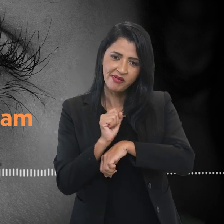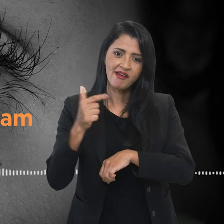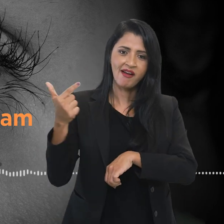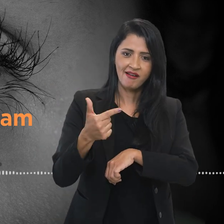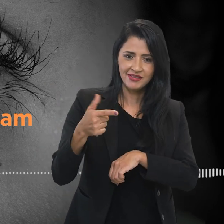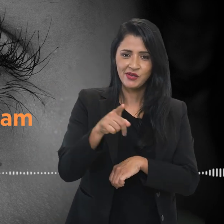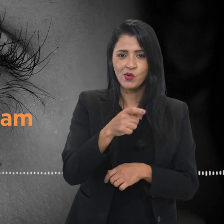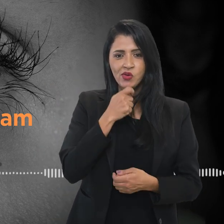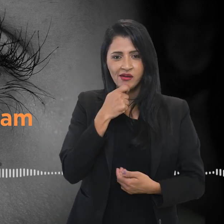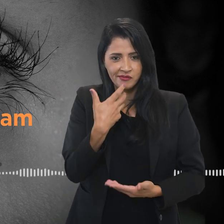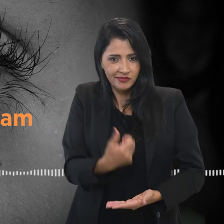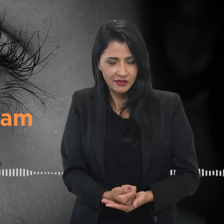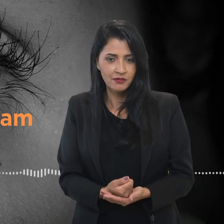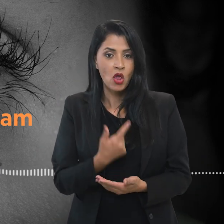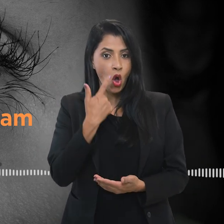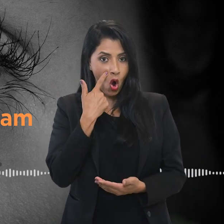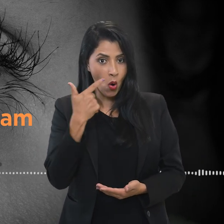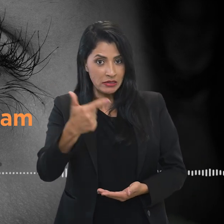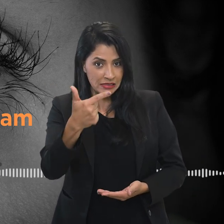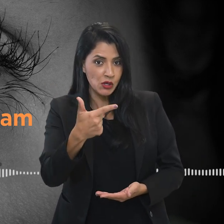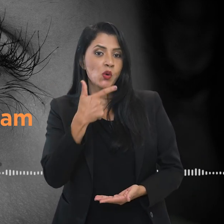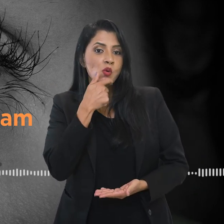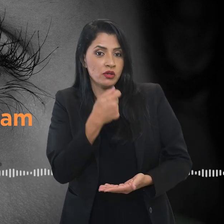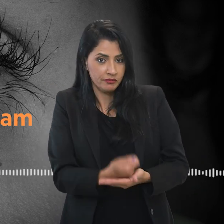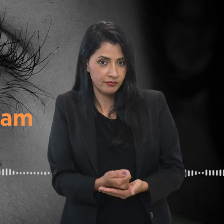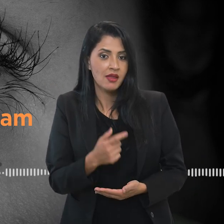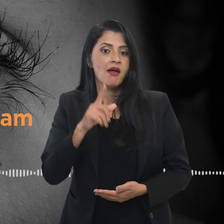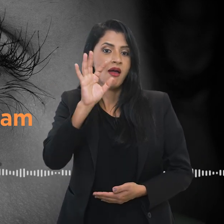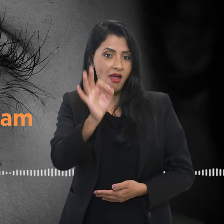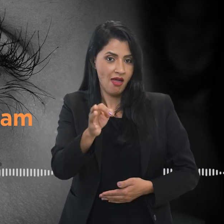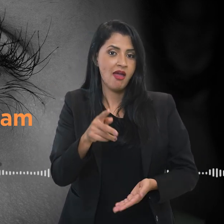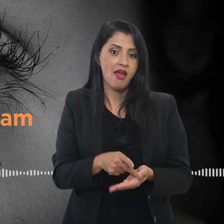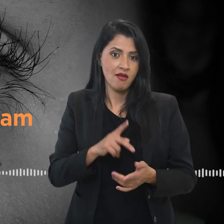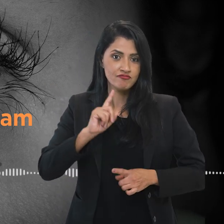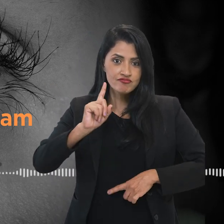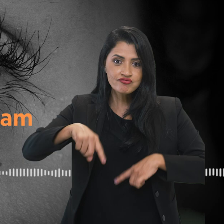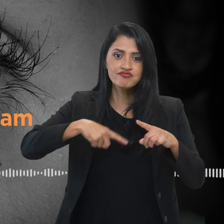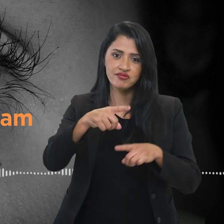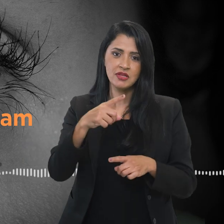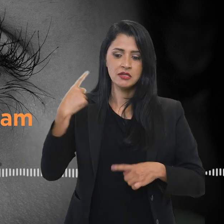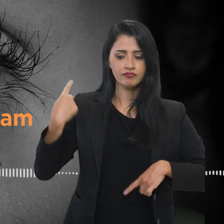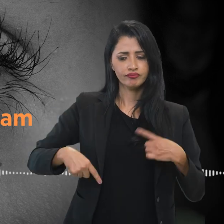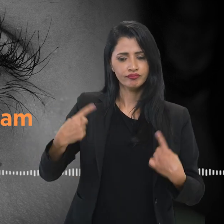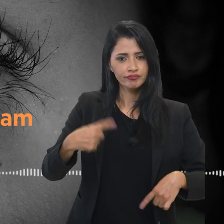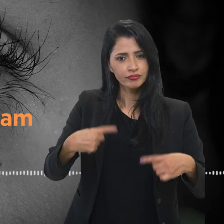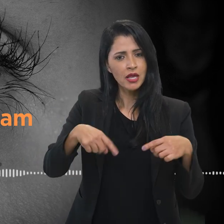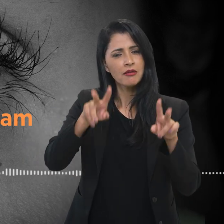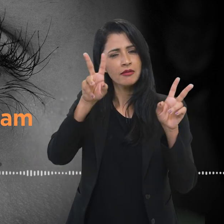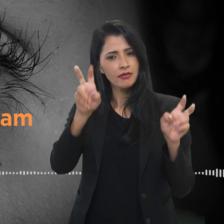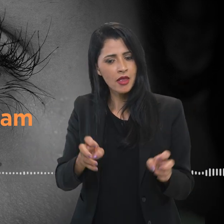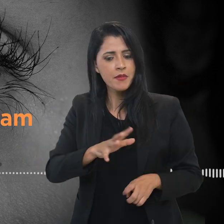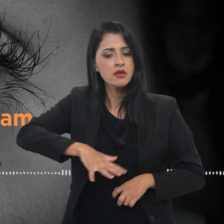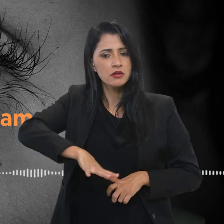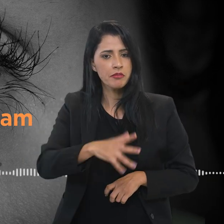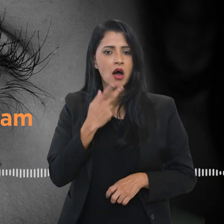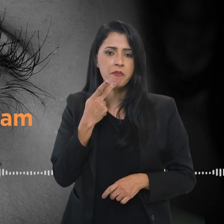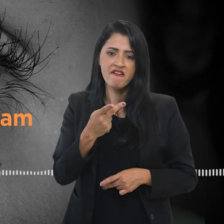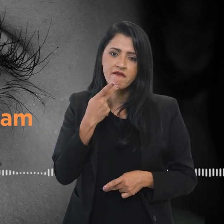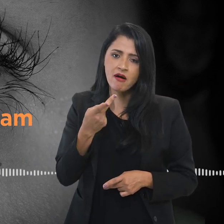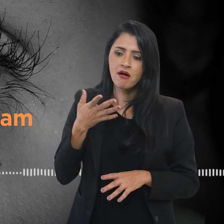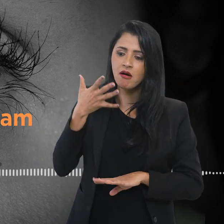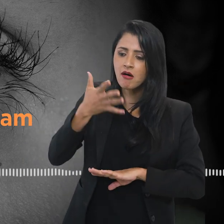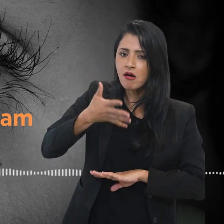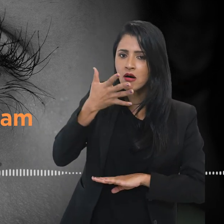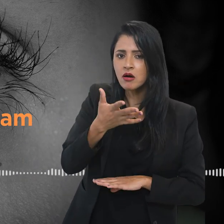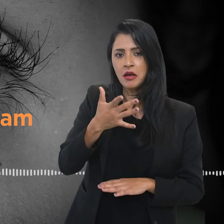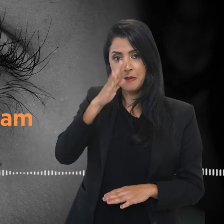missão de convencer as pessoas a esperar pela próxima temporada. Olha, gente, essa segunda temporada realmente é mais um avanço, né, nessa